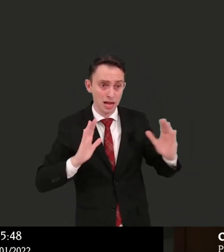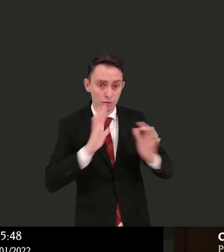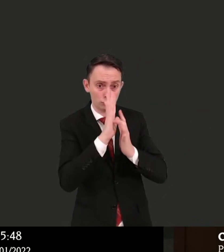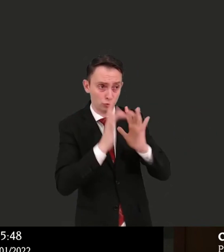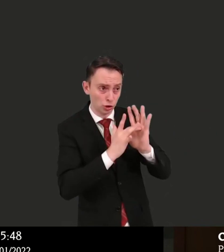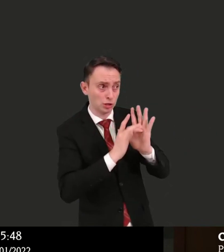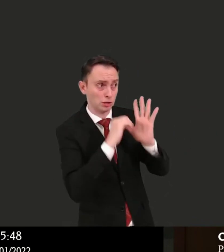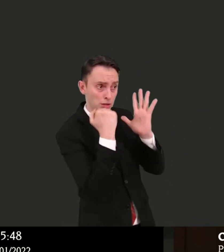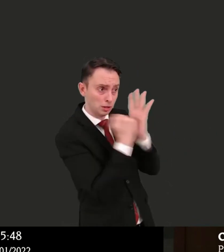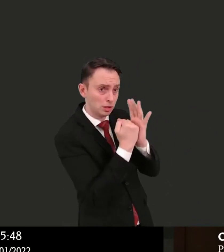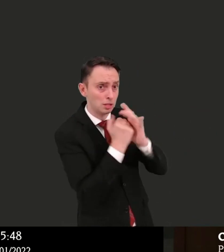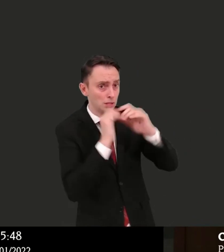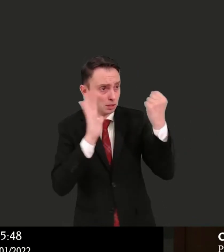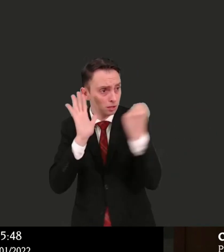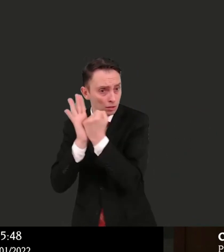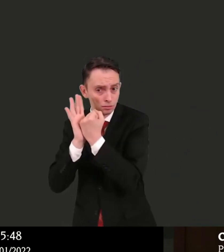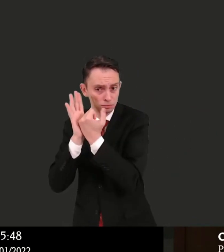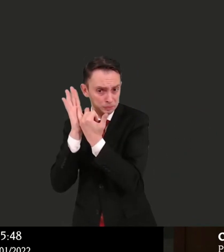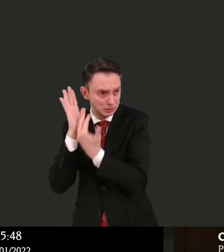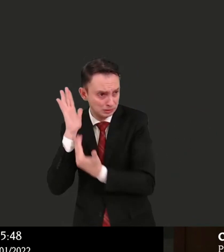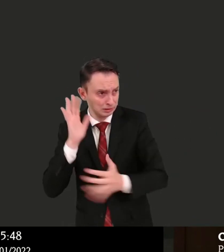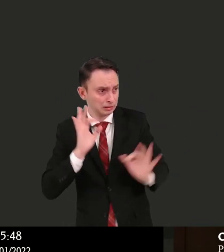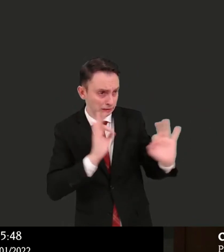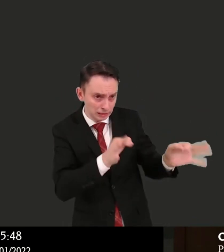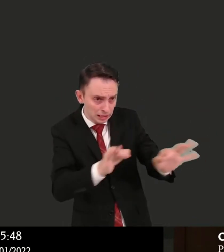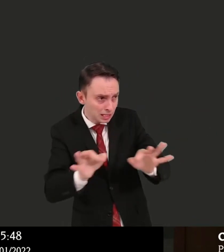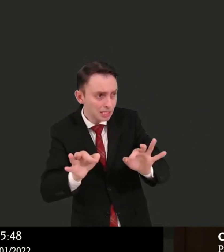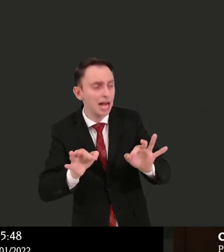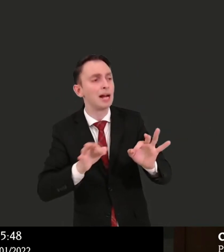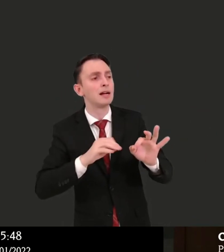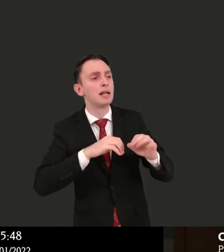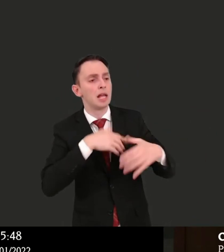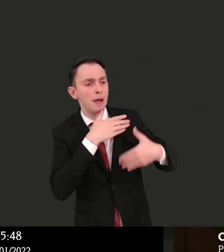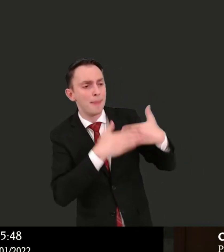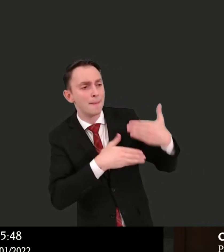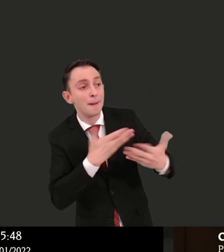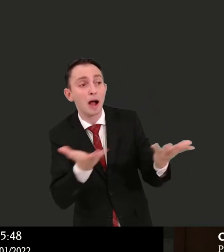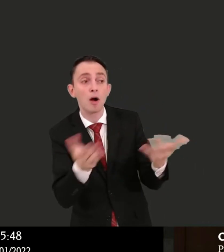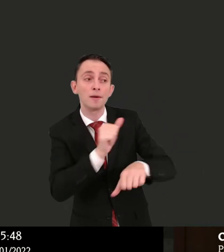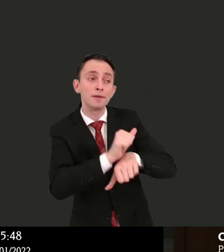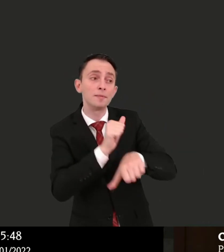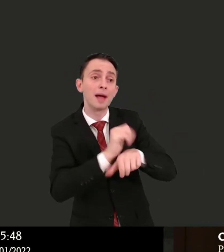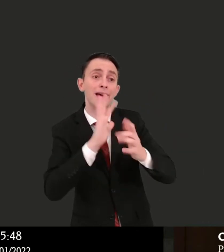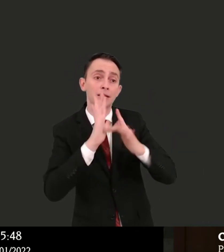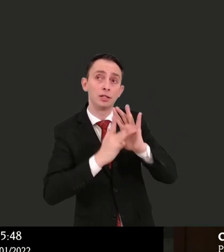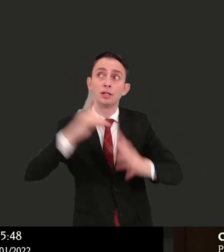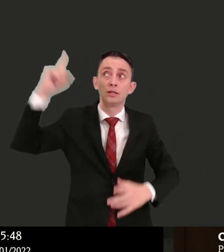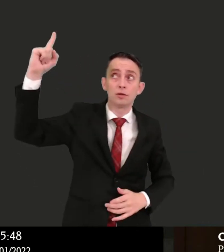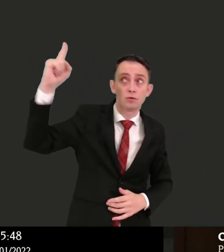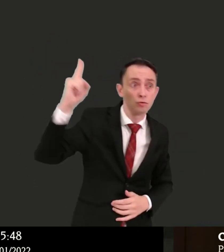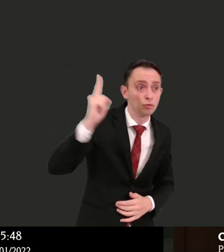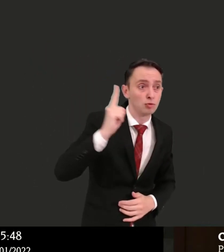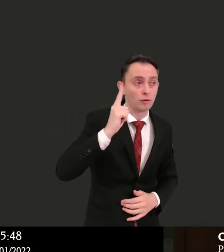estamos vivenciando uma dispensação dos tabernáculos. Sabe como é que eles faziam? Eles saíam de